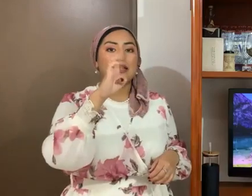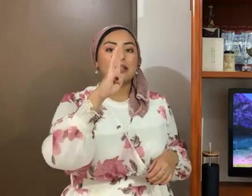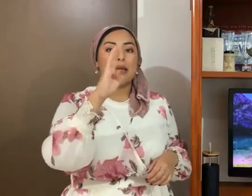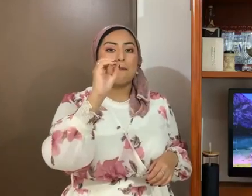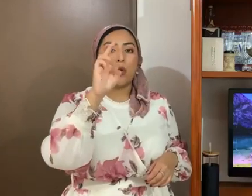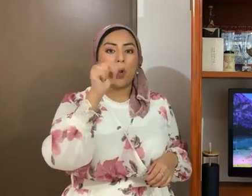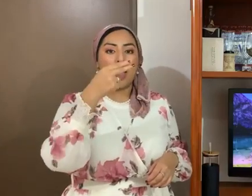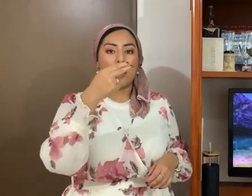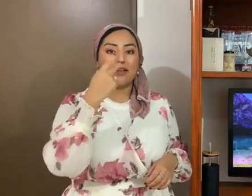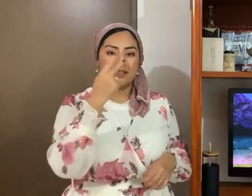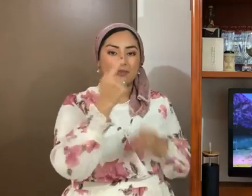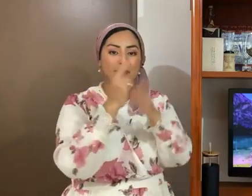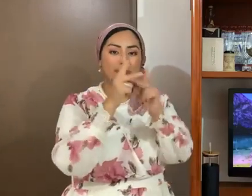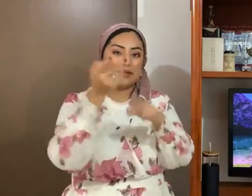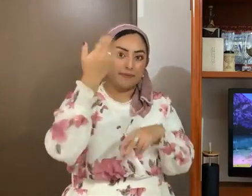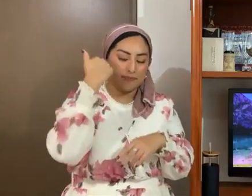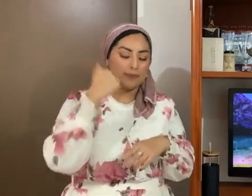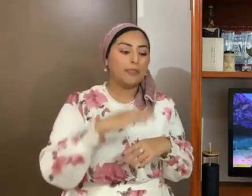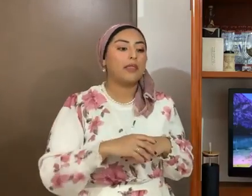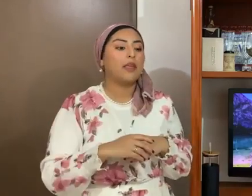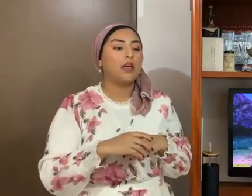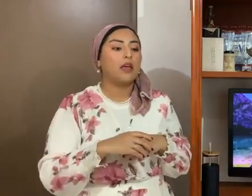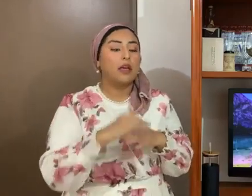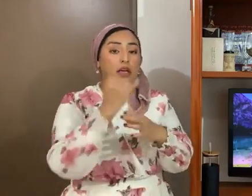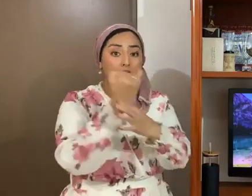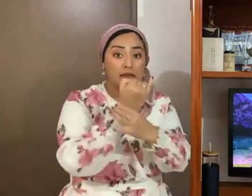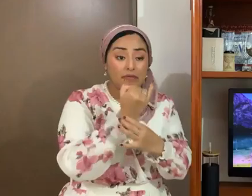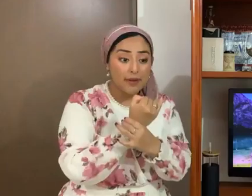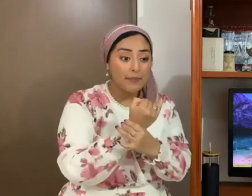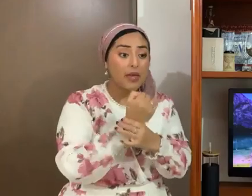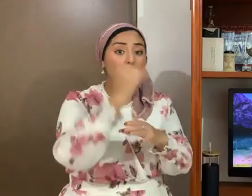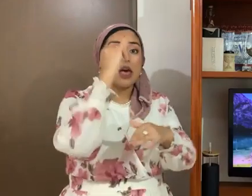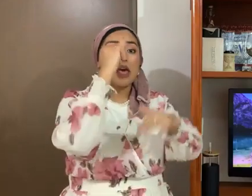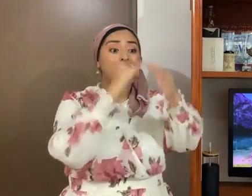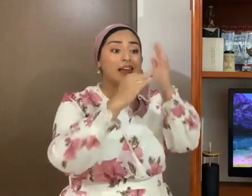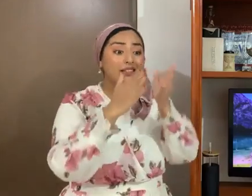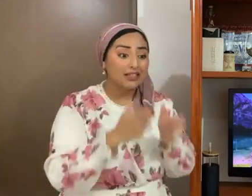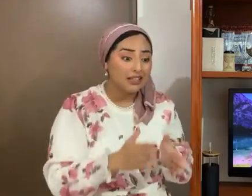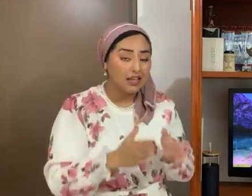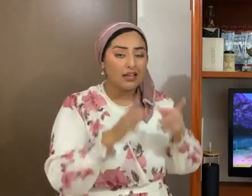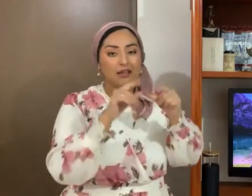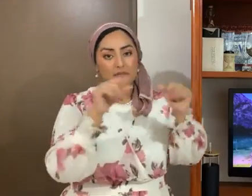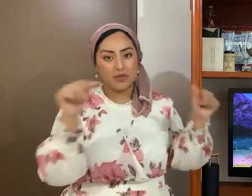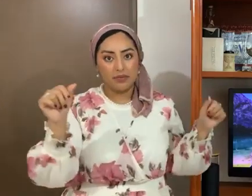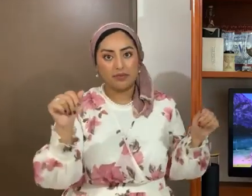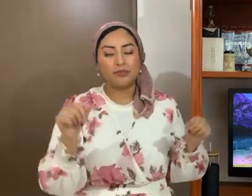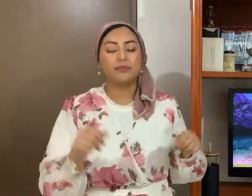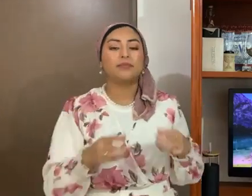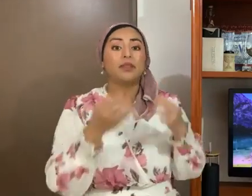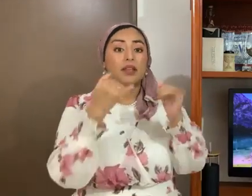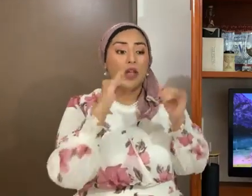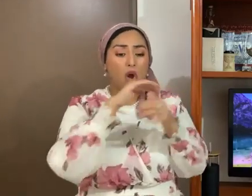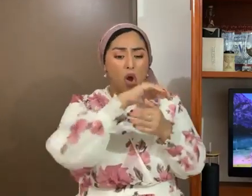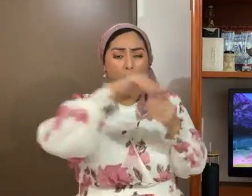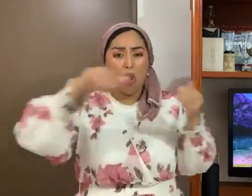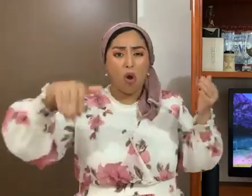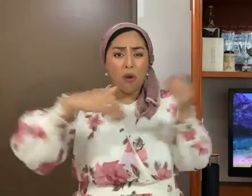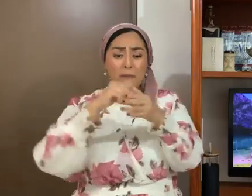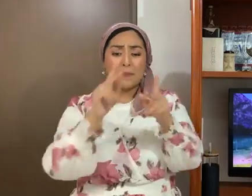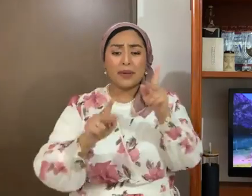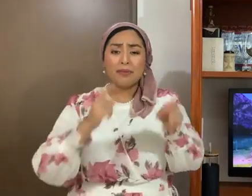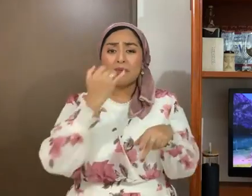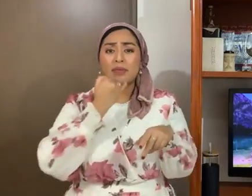anterior, habló a Isaías, a Jeremías, a Jonás, a Abdías, etcétera, etcétera, etcétera. Y aún entre todo el pueblo